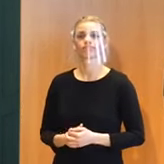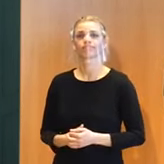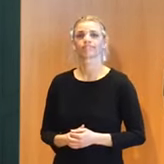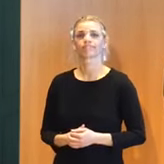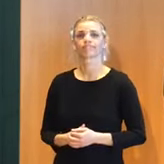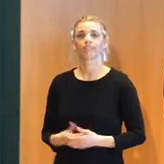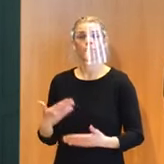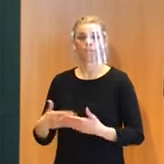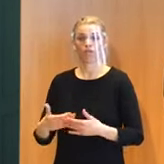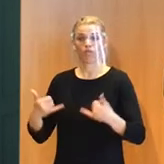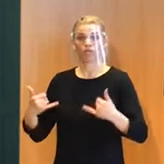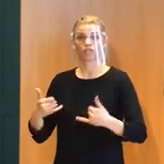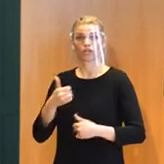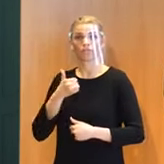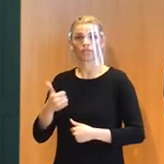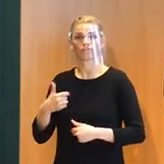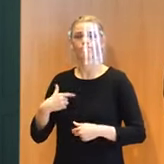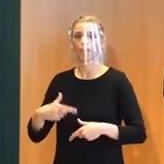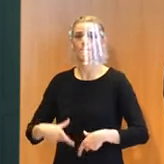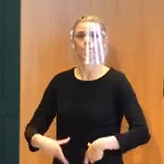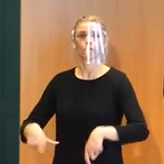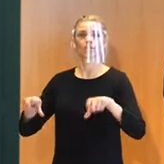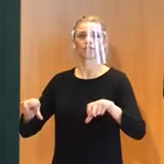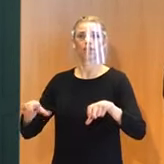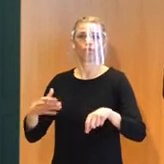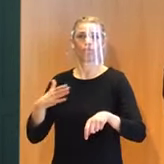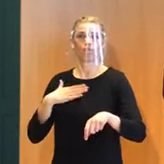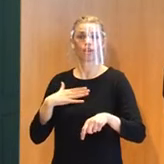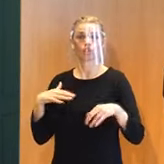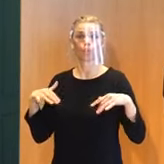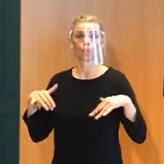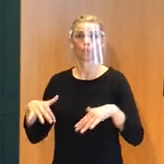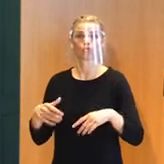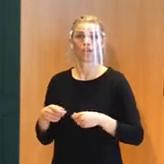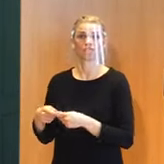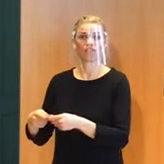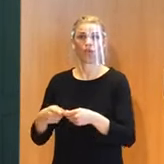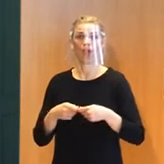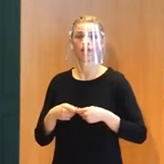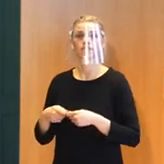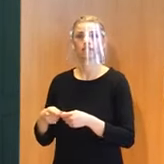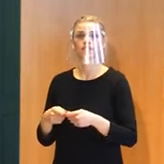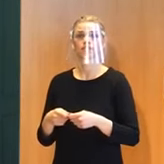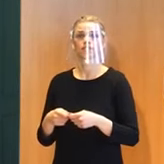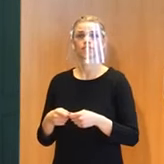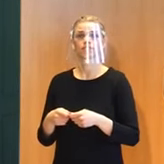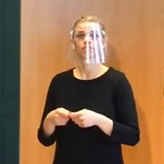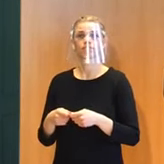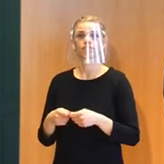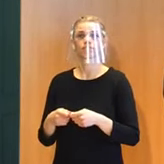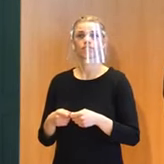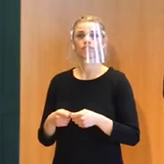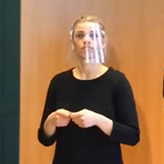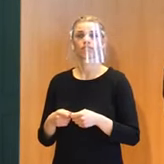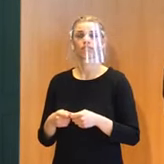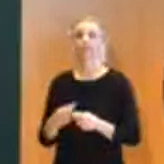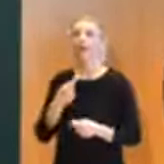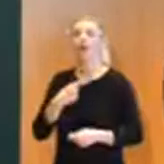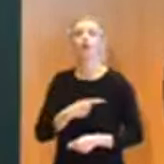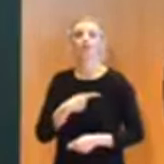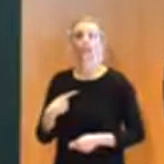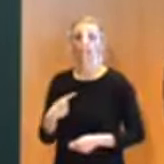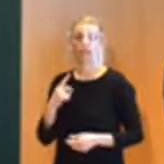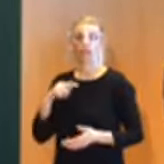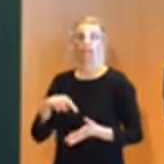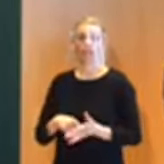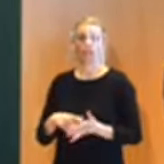Preto dnešným dňom pozastavujeme našu účasť v koalícii, a to tak dlho, dokým